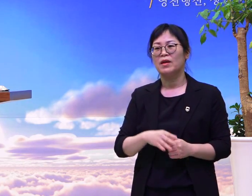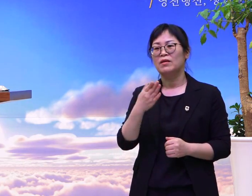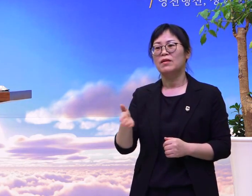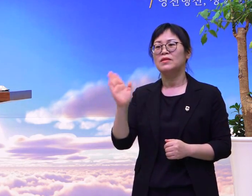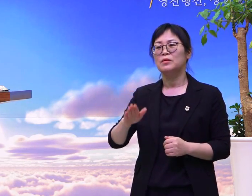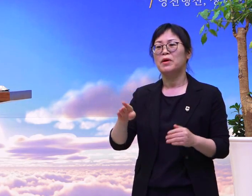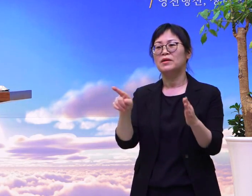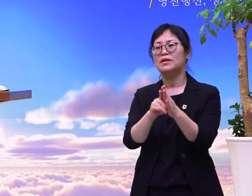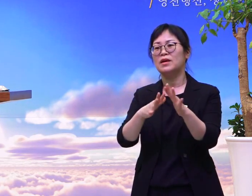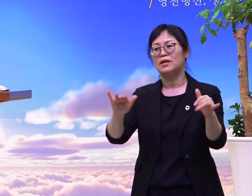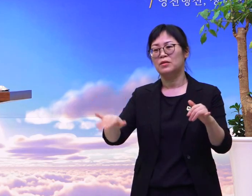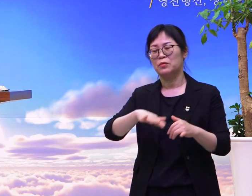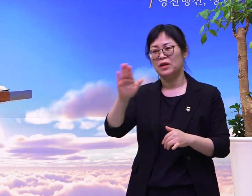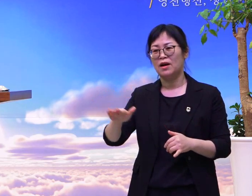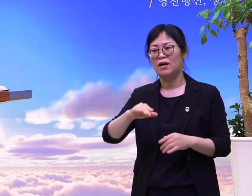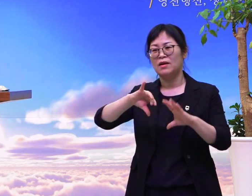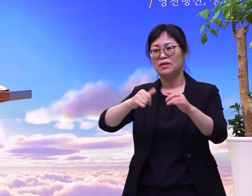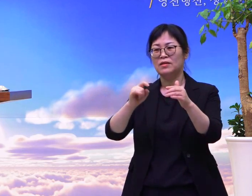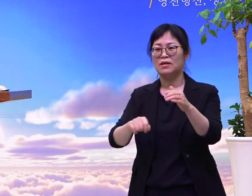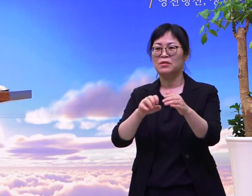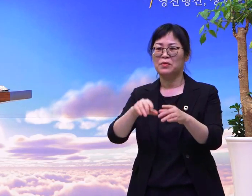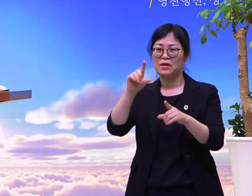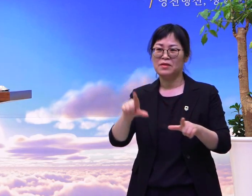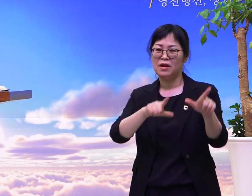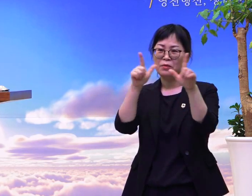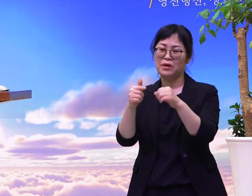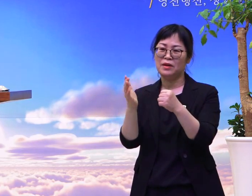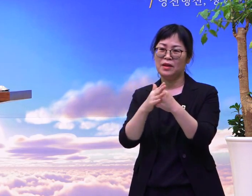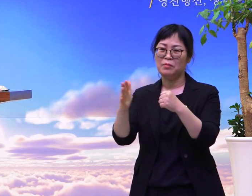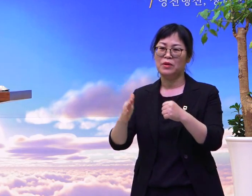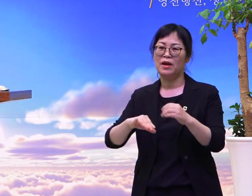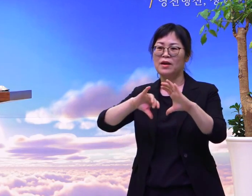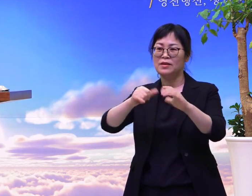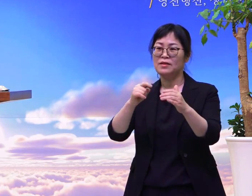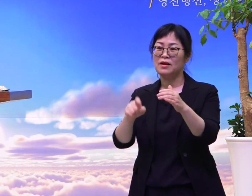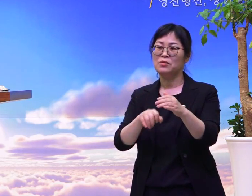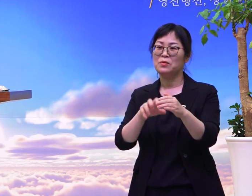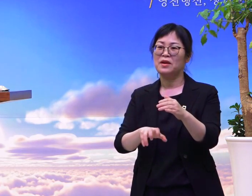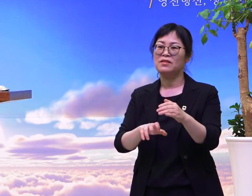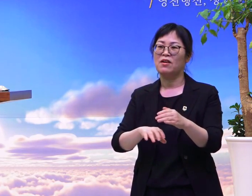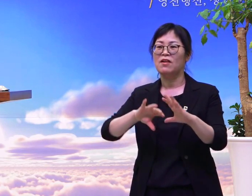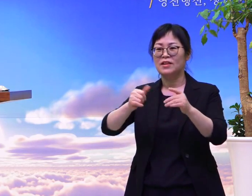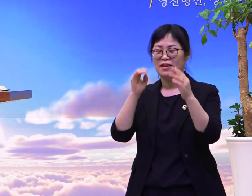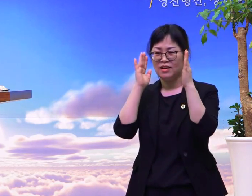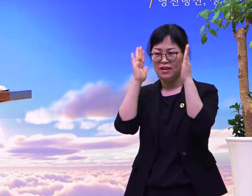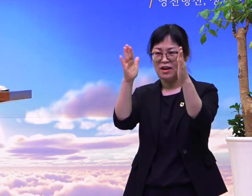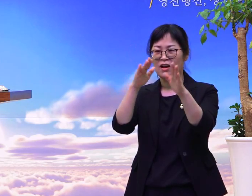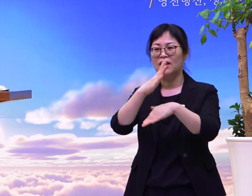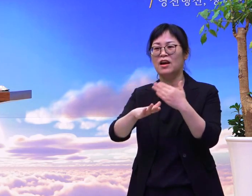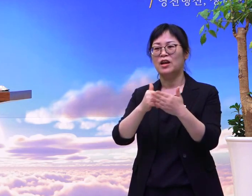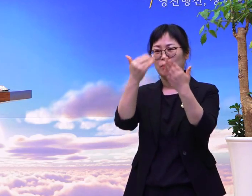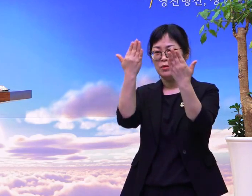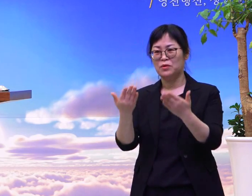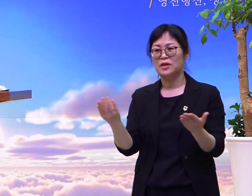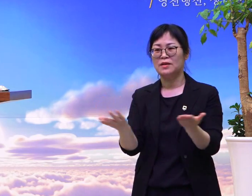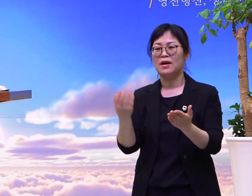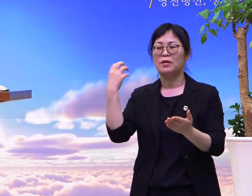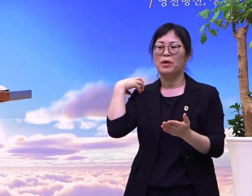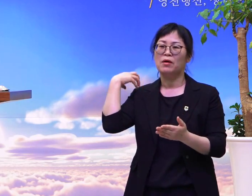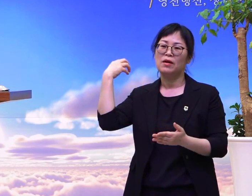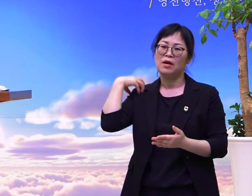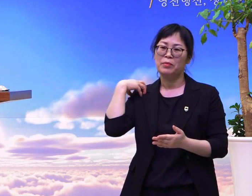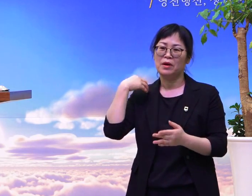그렇지만 신앙인인 우리가 세상 속에 살고 있기 때문에 세상 속에서 세상을 향한 하나님이 주신 사명을